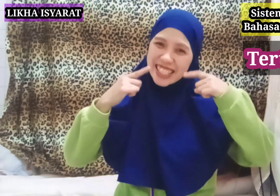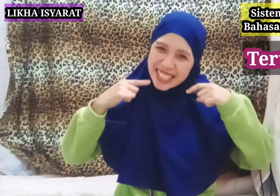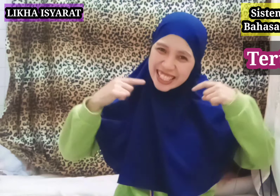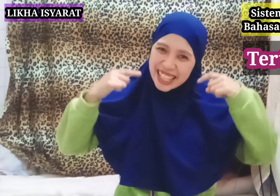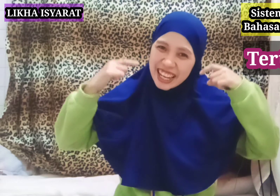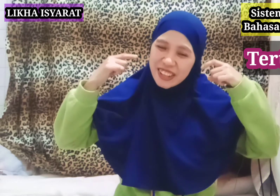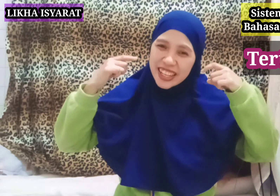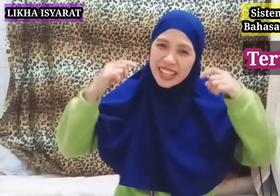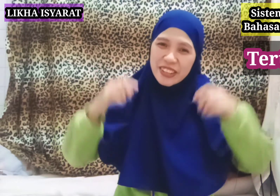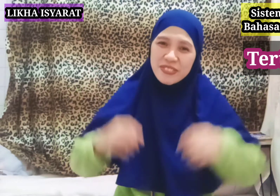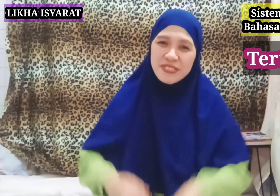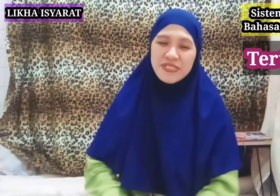Tertawa.